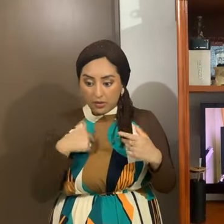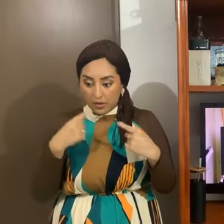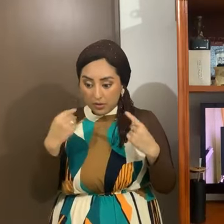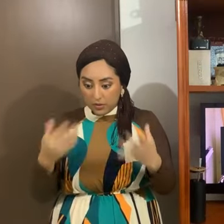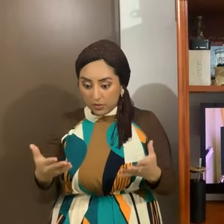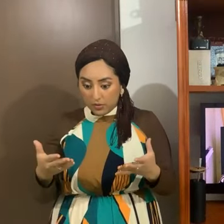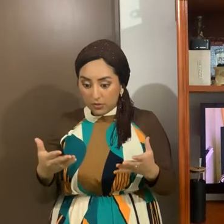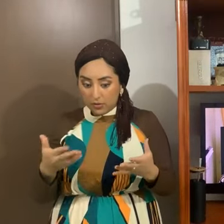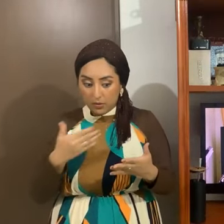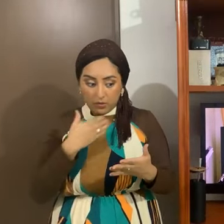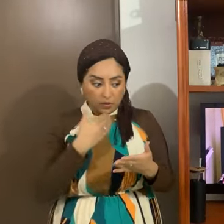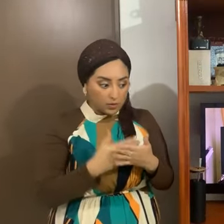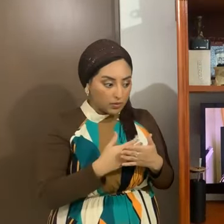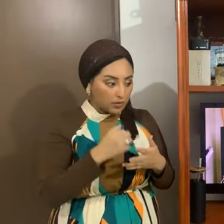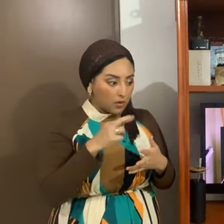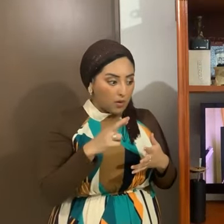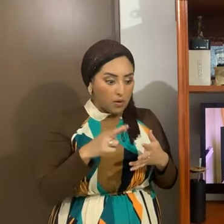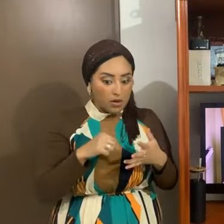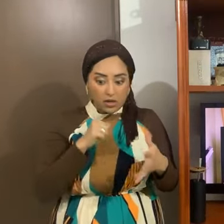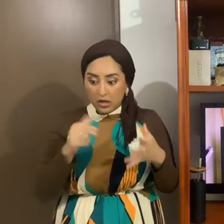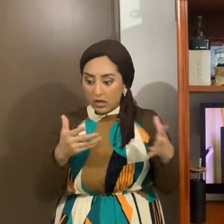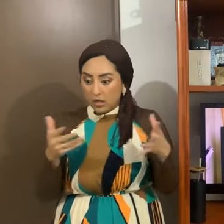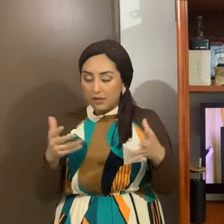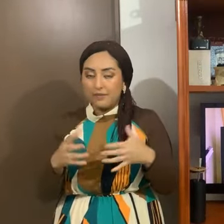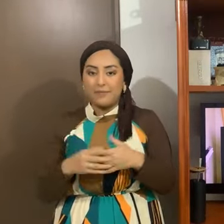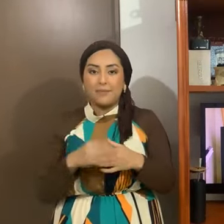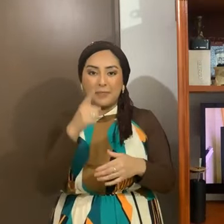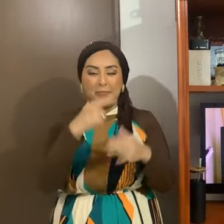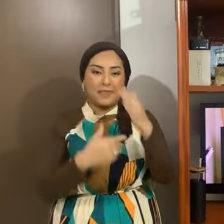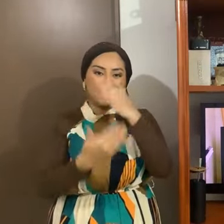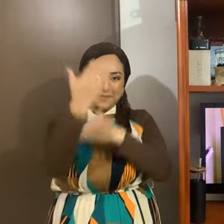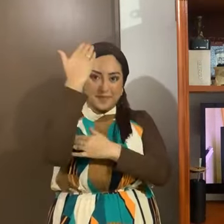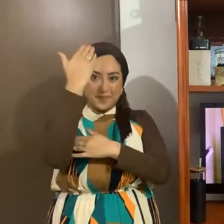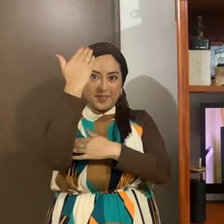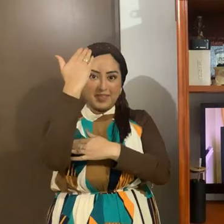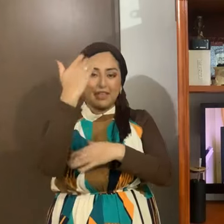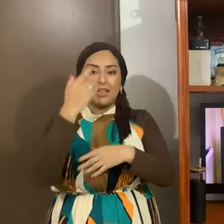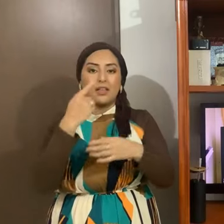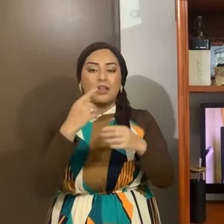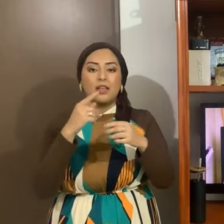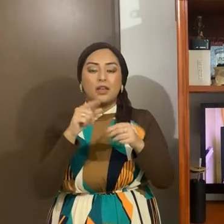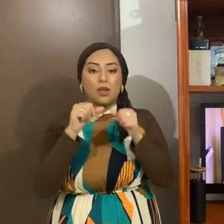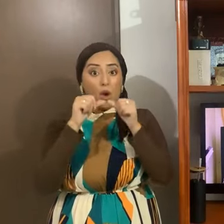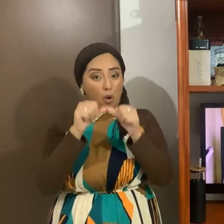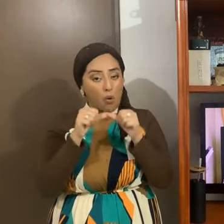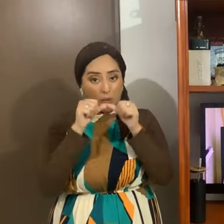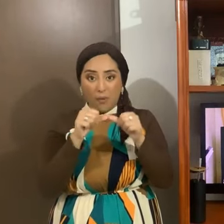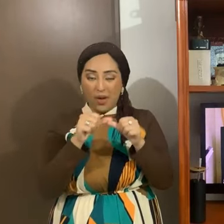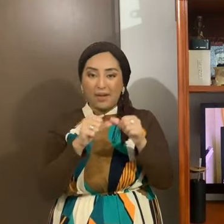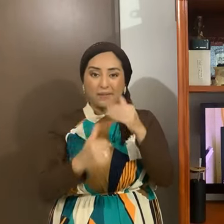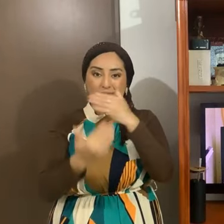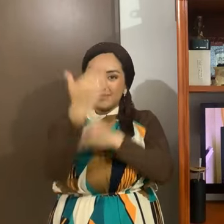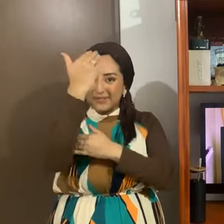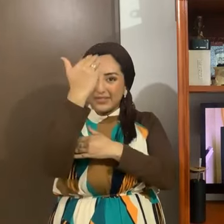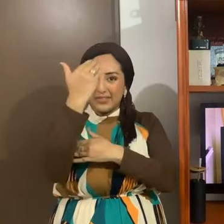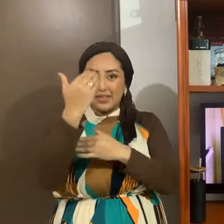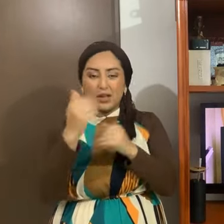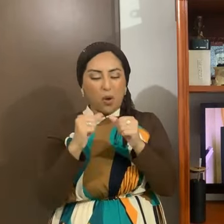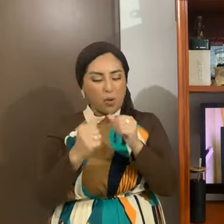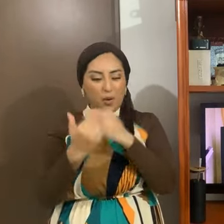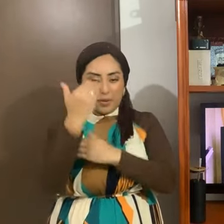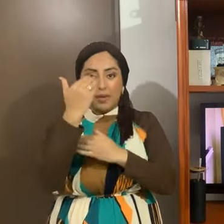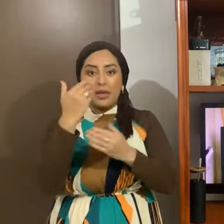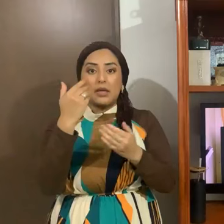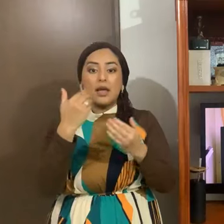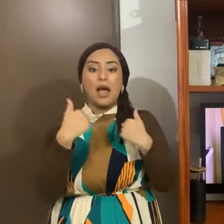las cosas bien. Quienes madrugan mucho y hacen el hábito de levantarse siempre a una misma hora,